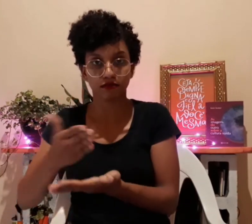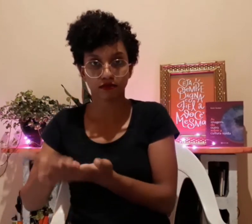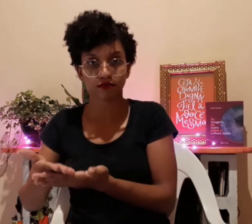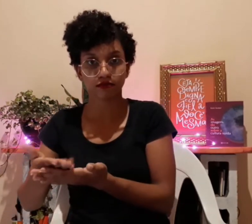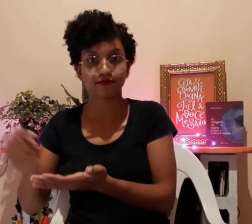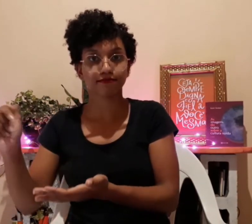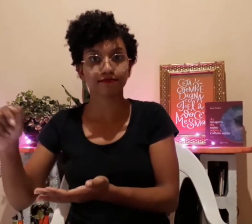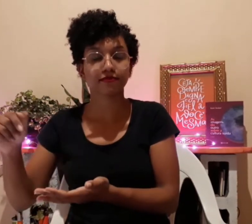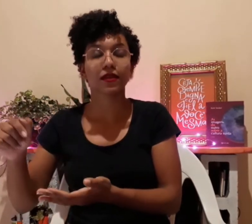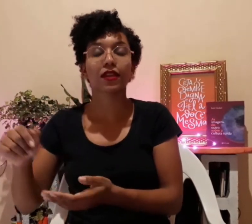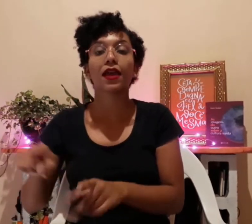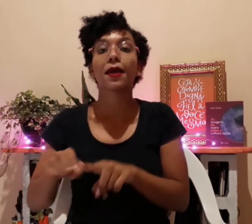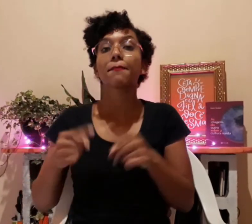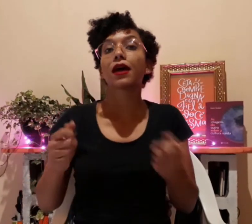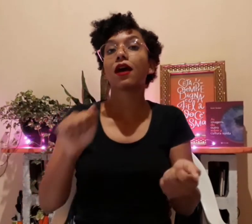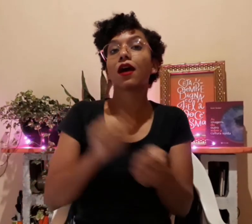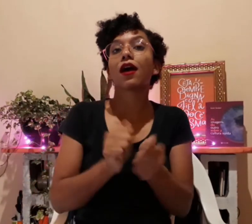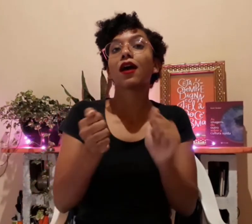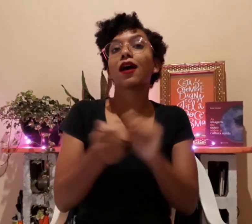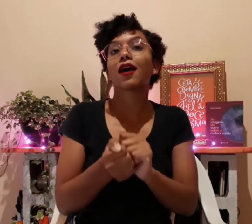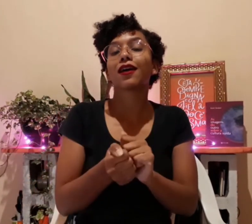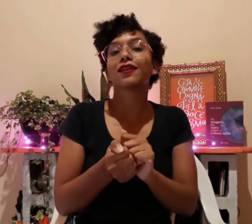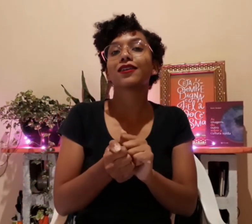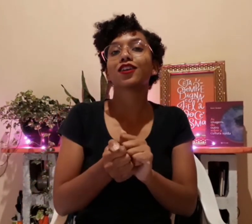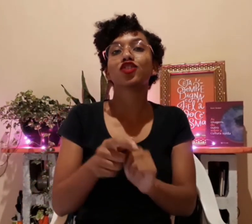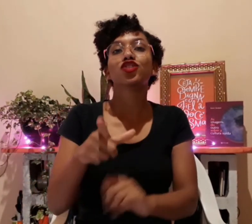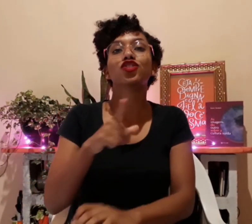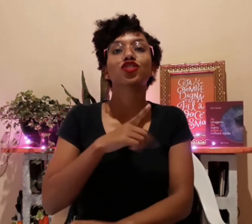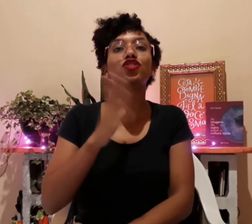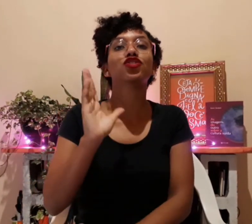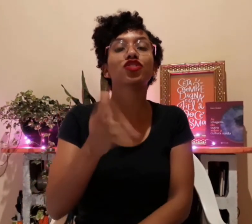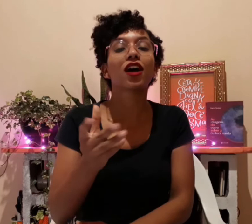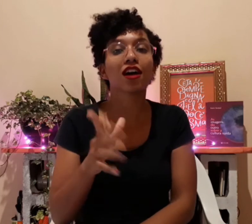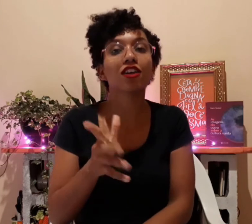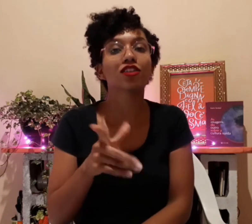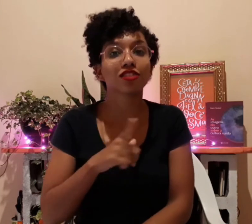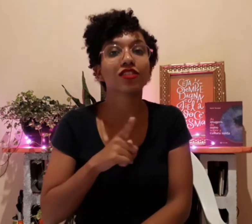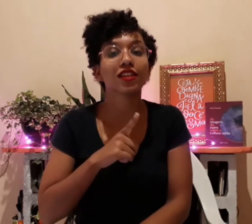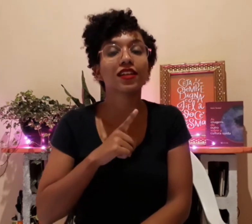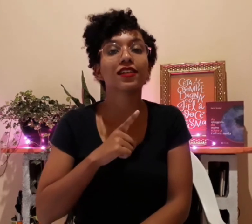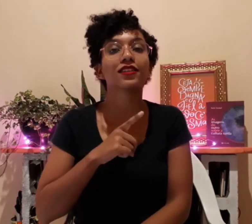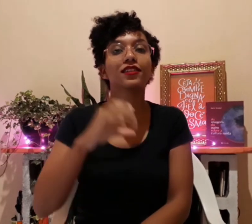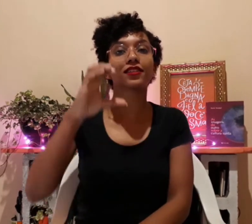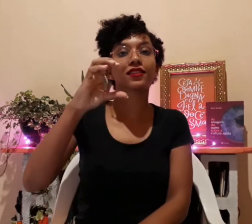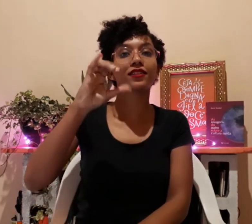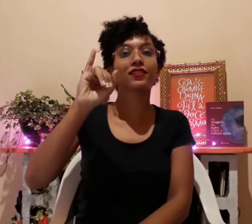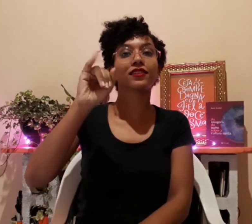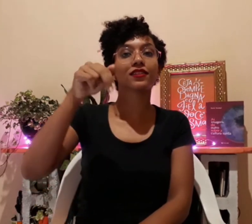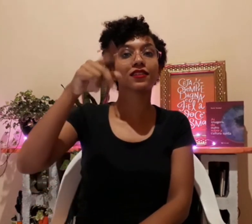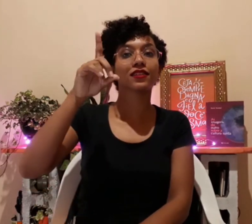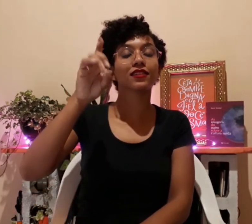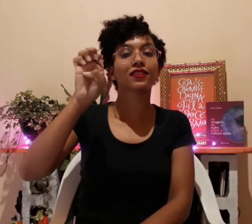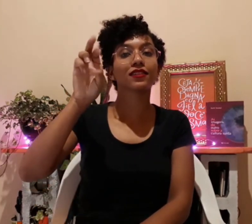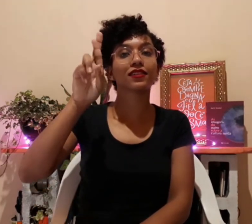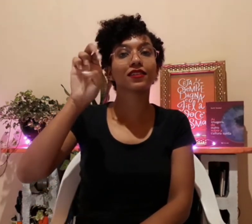Ok, isso foi uma interpretação. E uma adaptação, como seria? Ela já existe. É